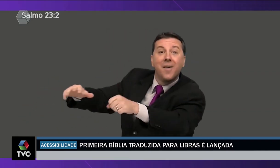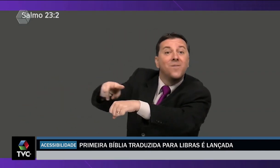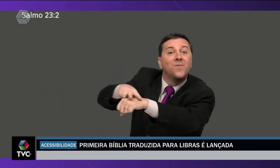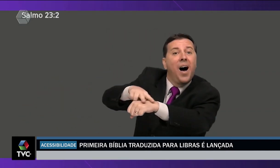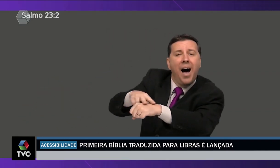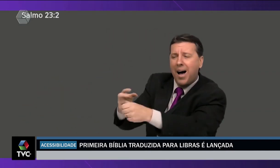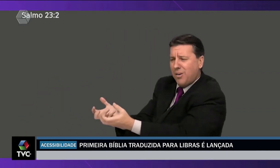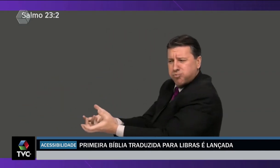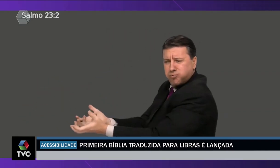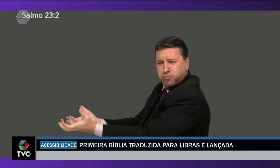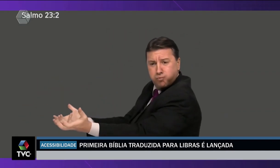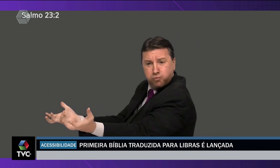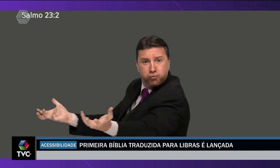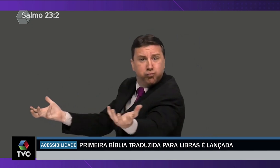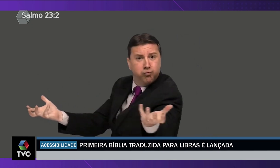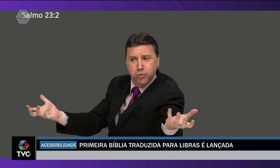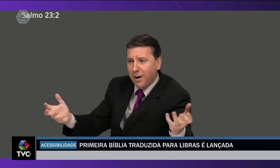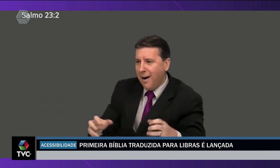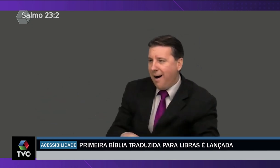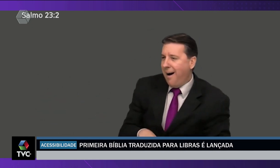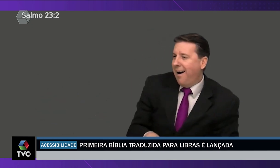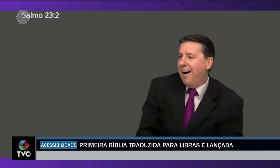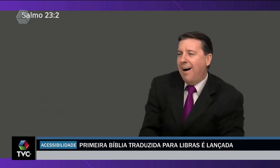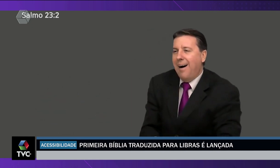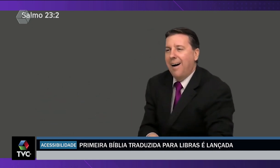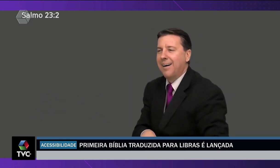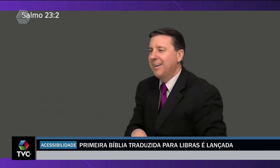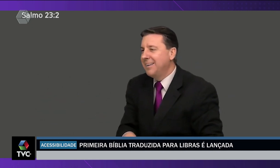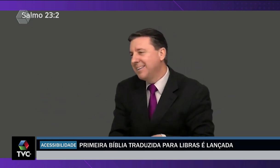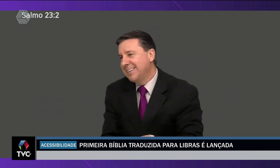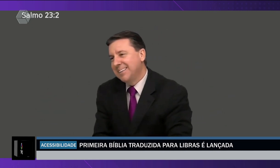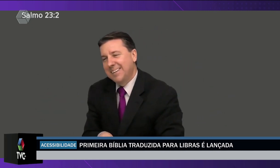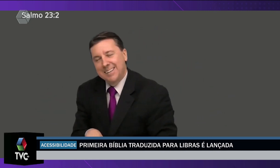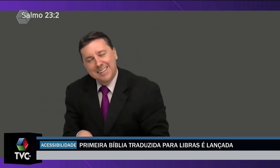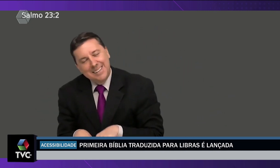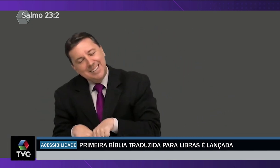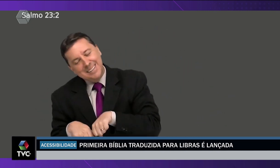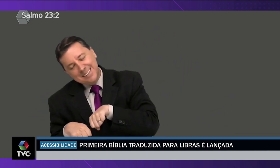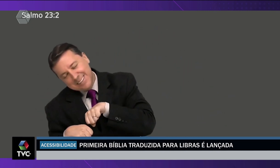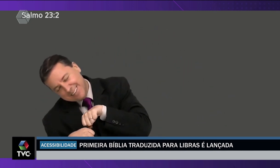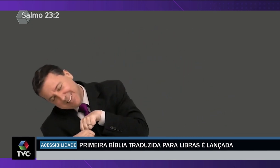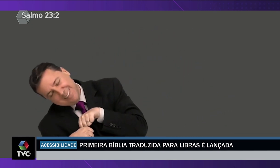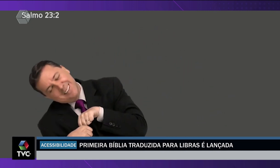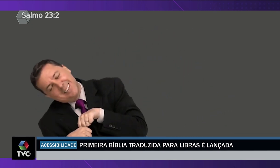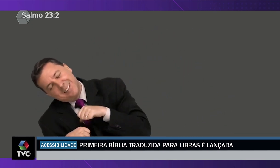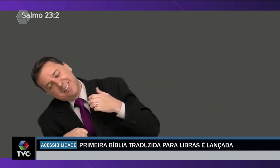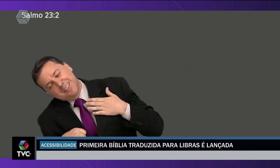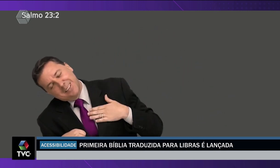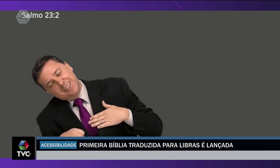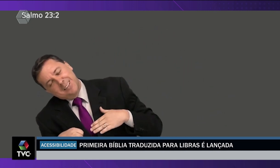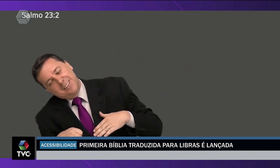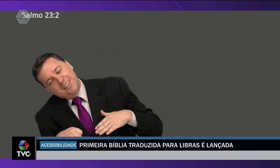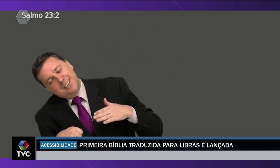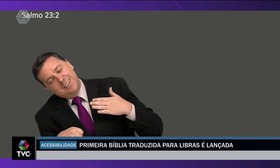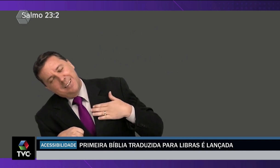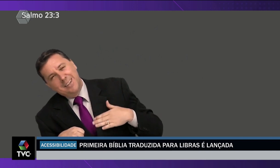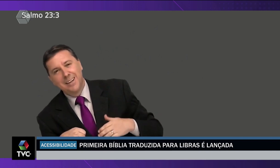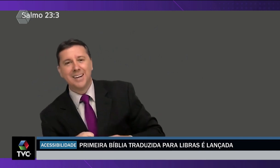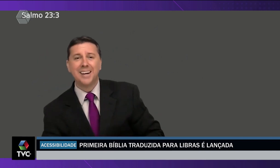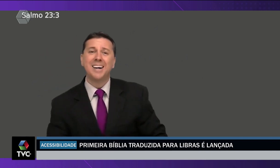trabalho, testemunhas de Jeová anunciaram nesta semana o lançamento da versão especial. A tradução também leva o título de ser a